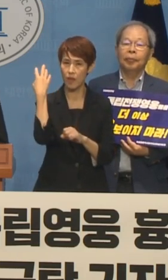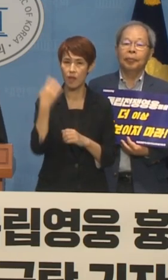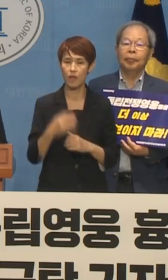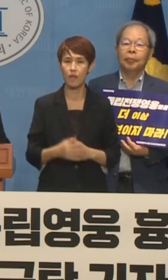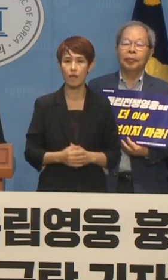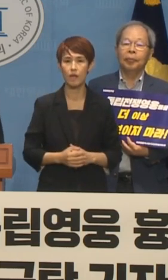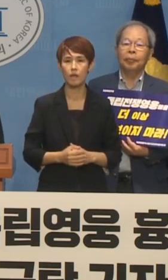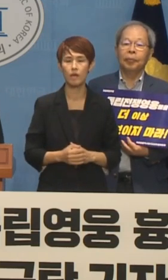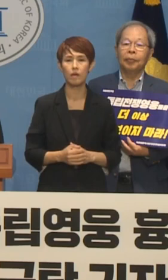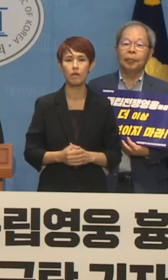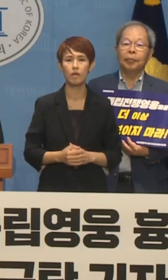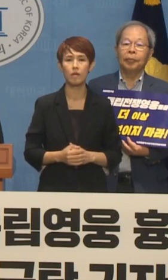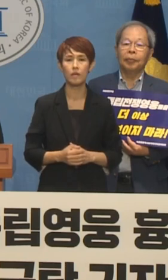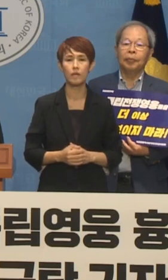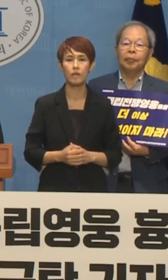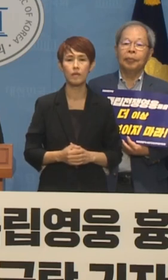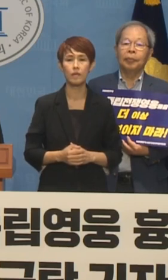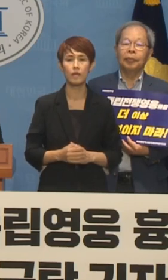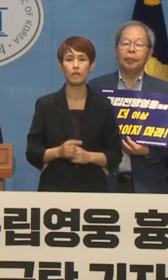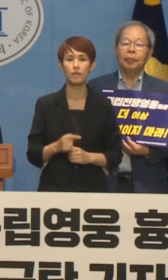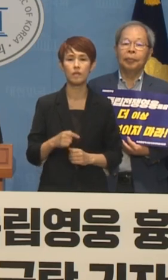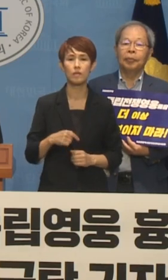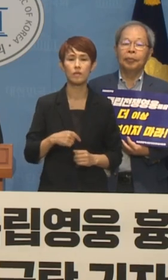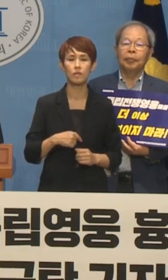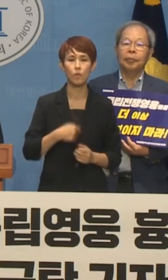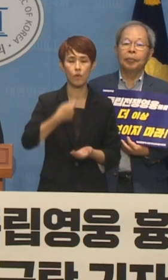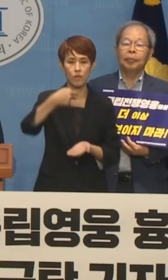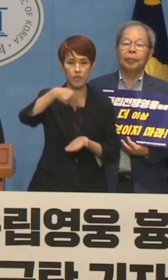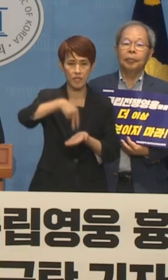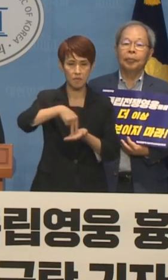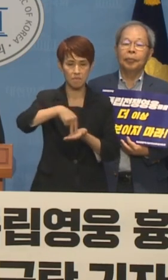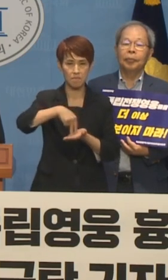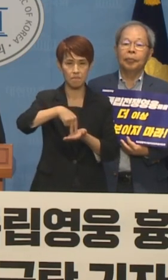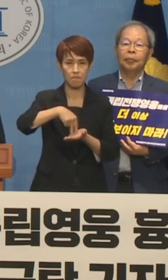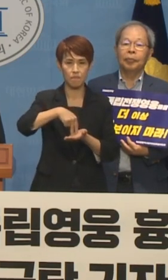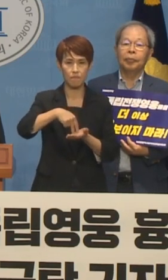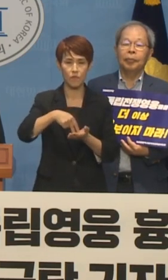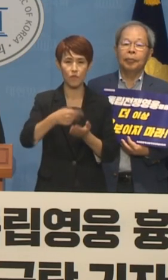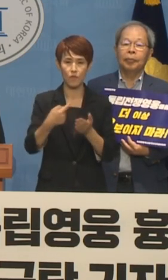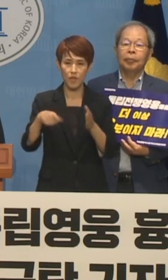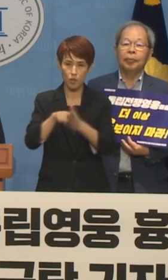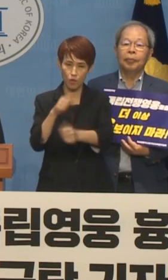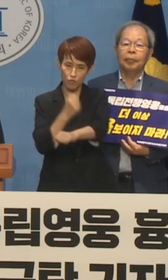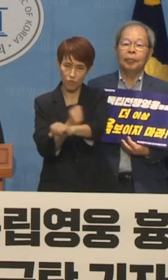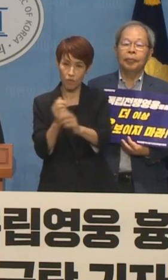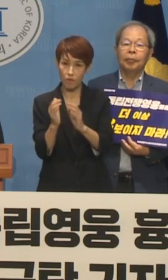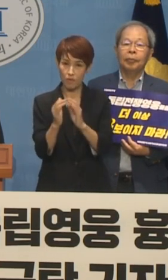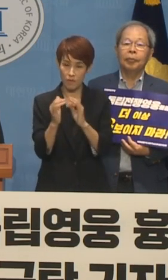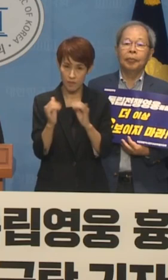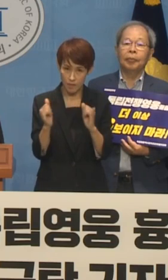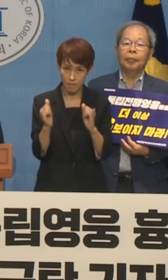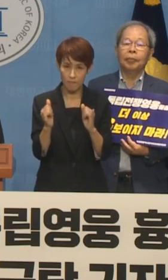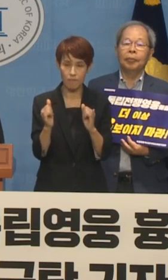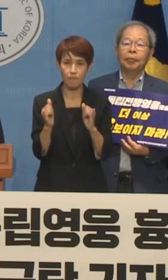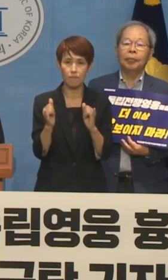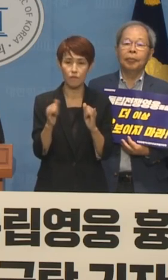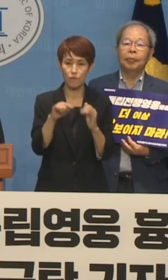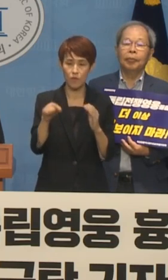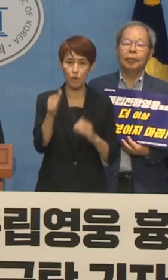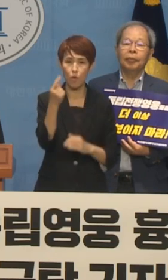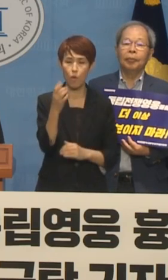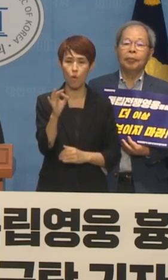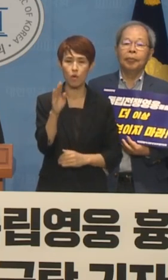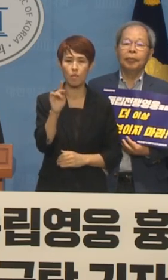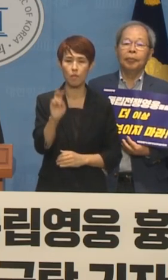봉환으로 우리 독립 영혼을 상징하는 헌범도 장군 다시 자기